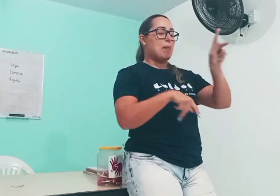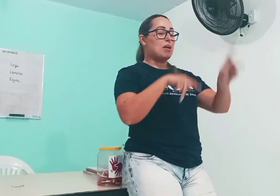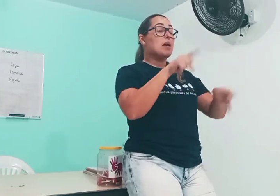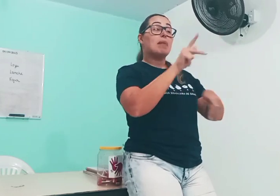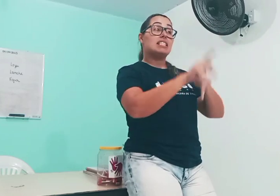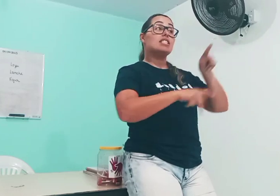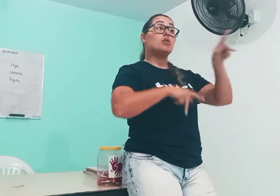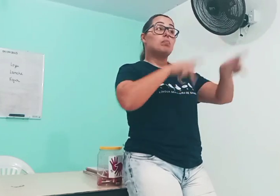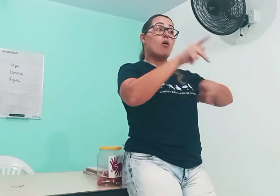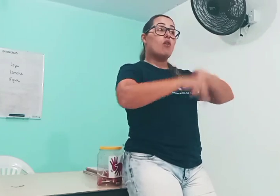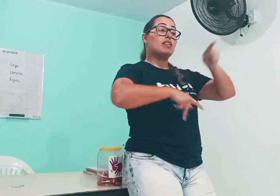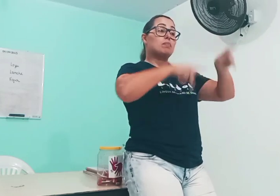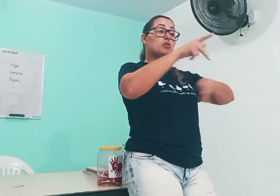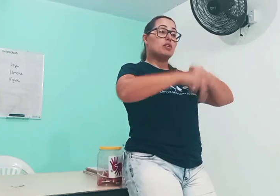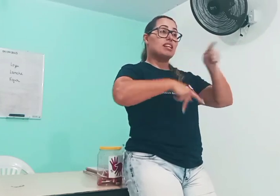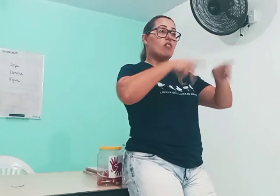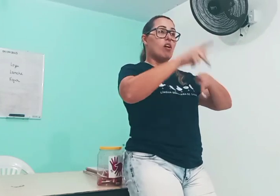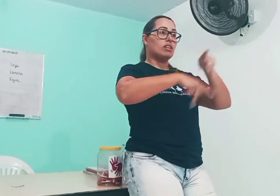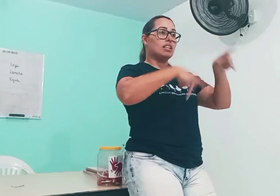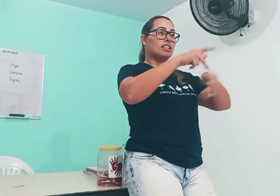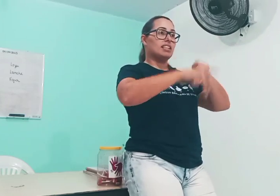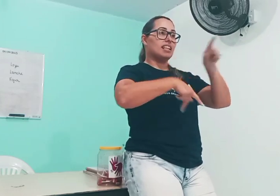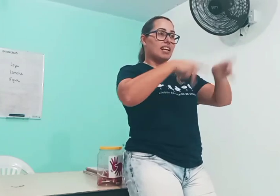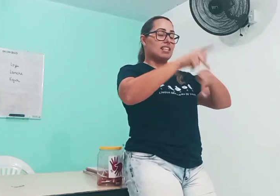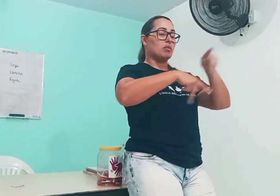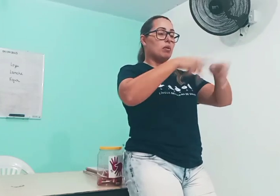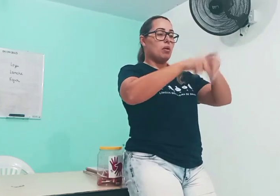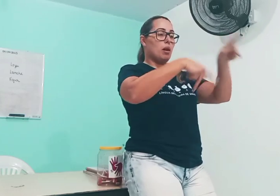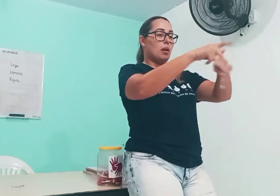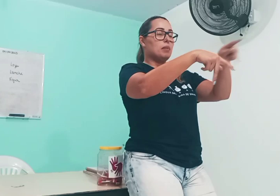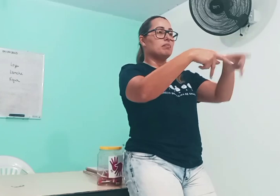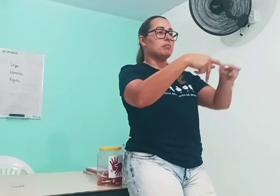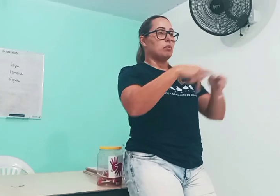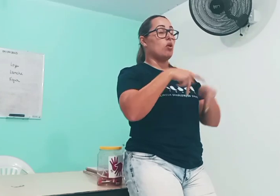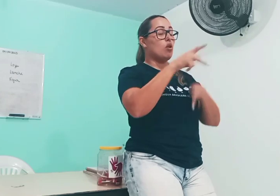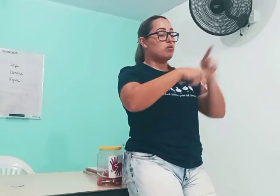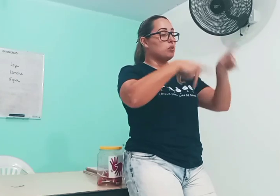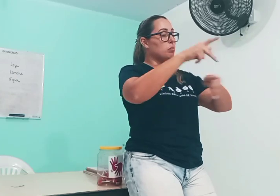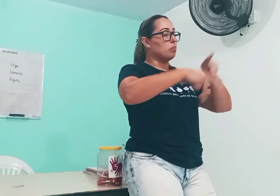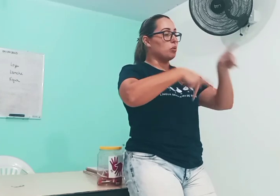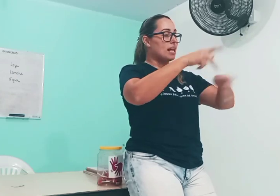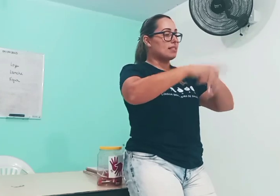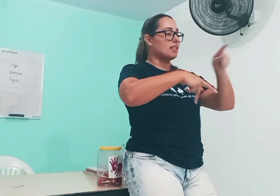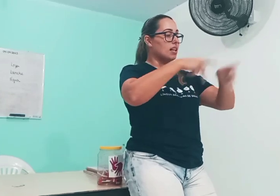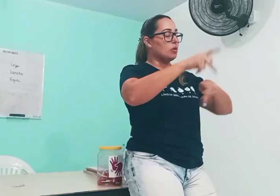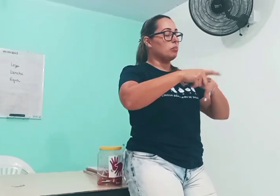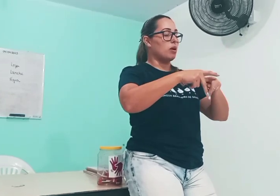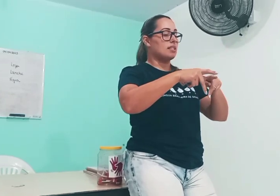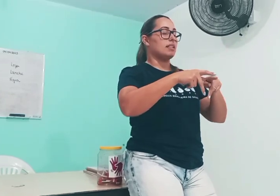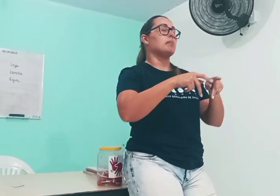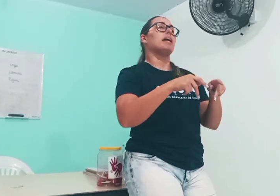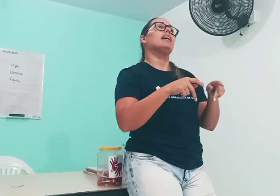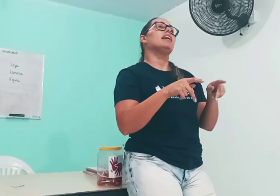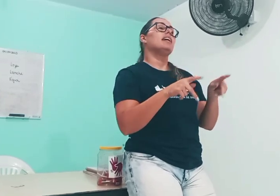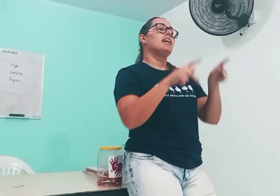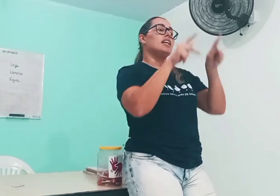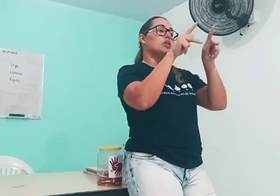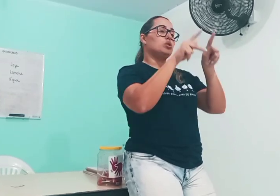povo. Imagina assim, o povo, as pessoas cavalgando aqui, que deve assim. Povo, população, pode ser também.